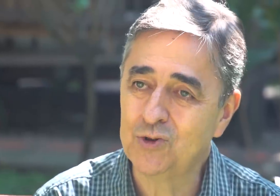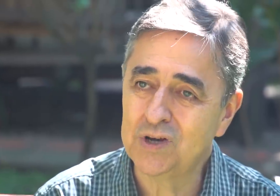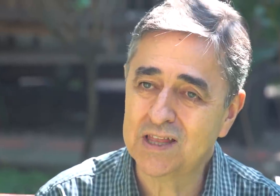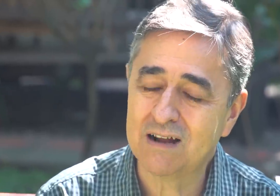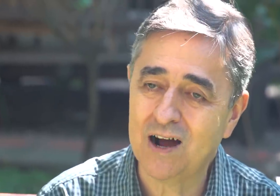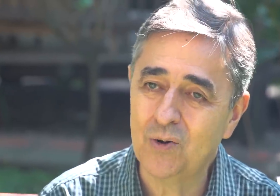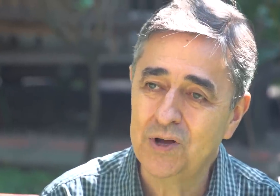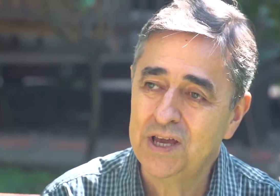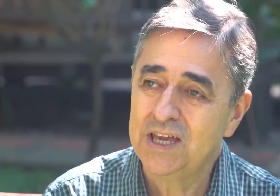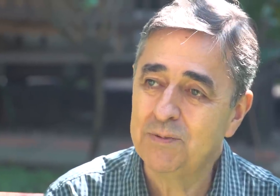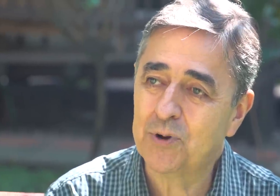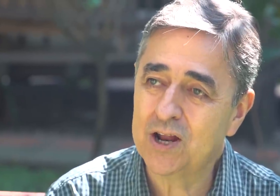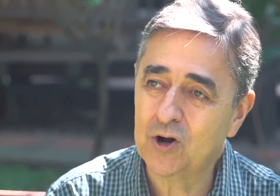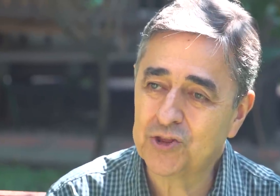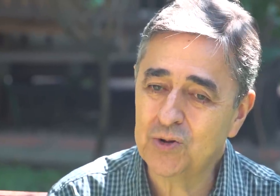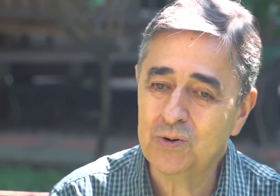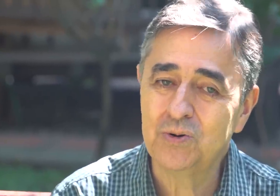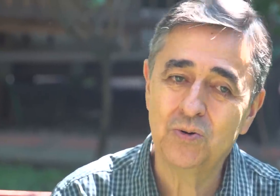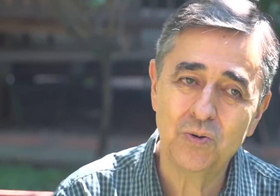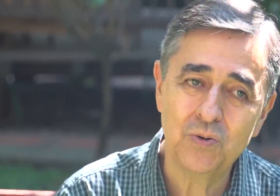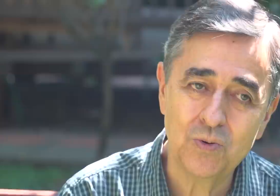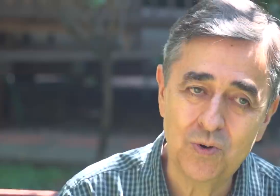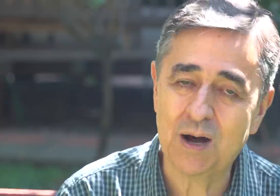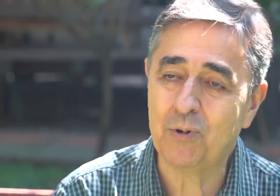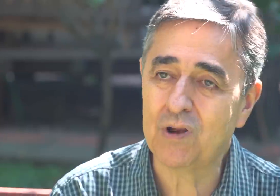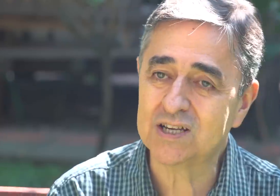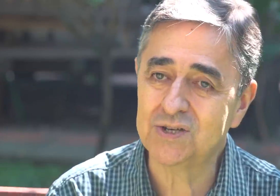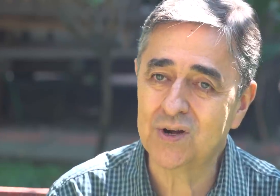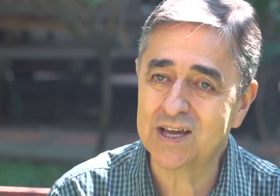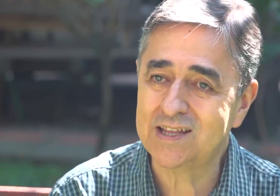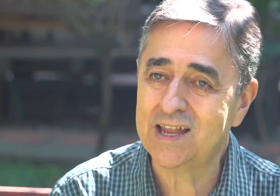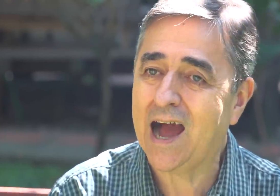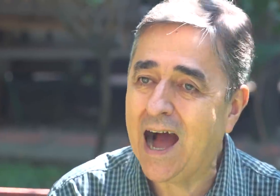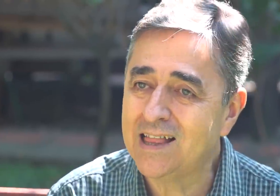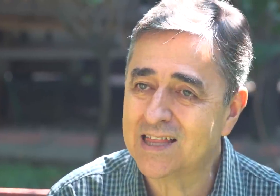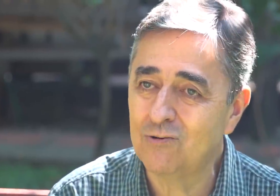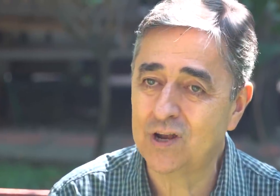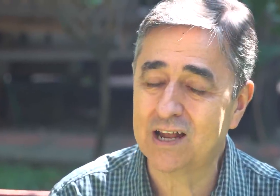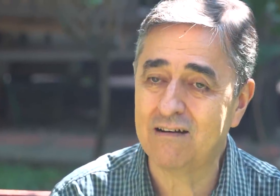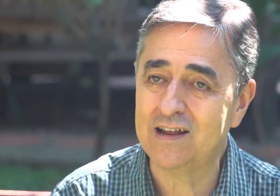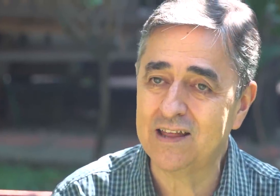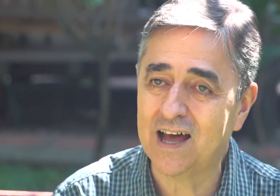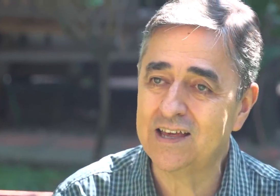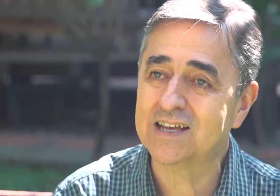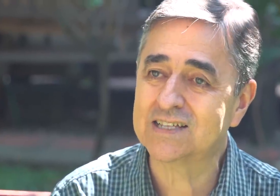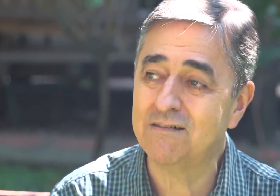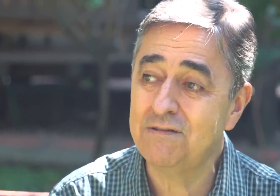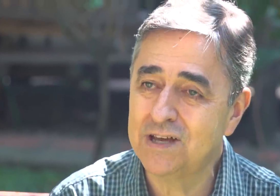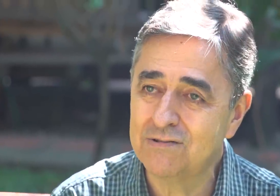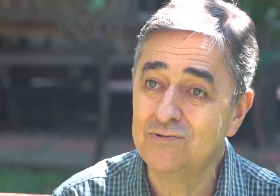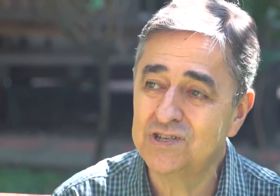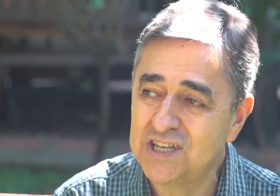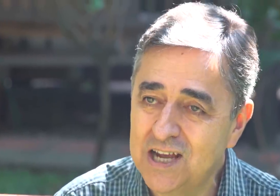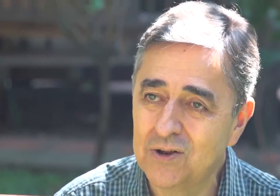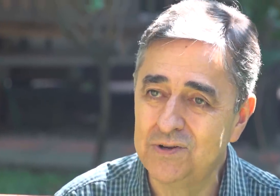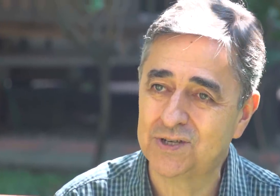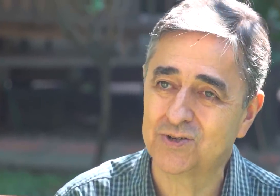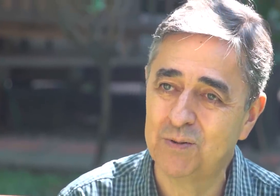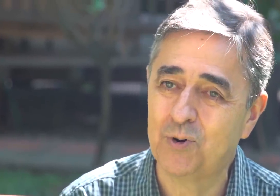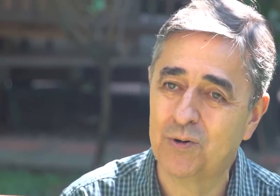del trabajo y por el otro, una población que tiene alta vulnerabilidad y que está viviendo en un ciclo vicioso de